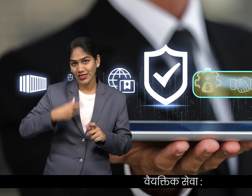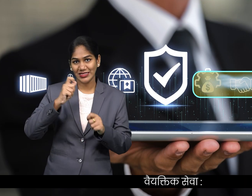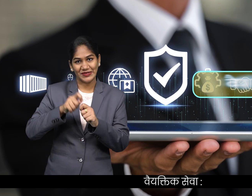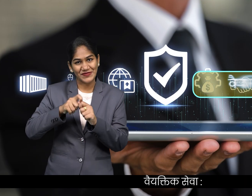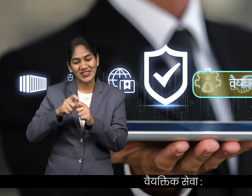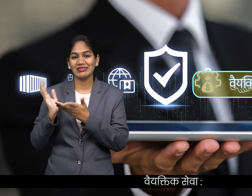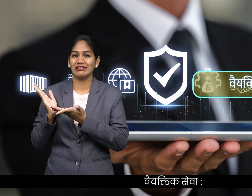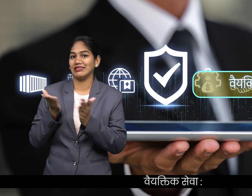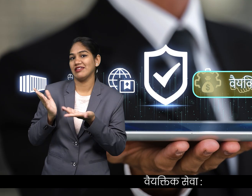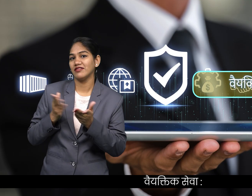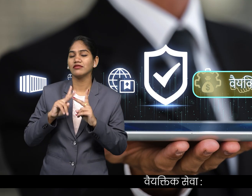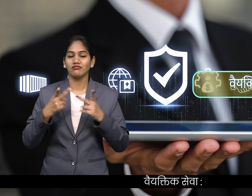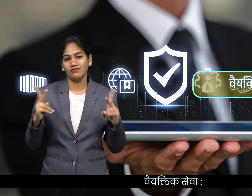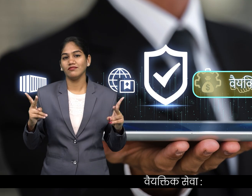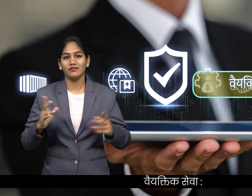वैयक्तिक सेवा,